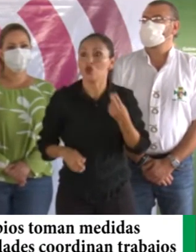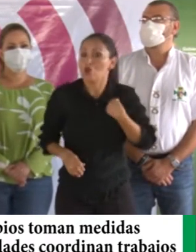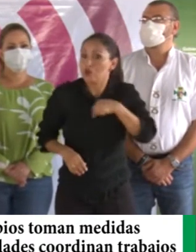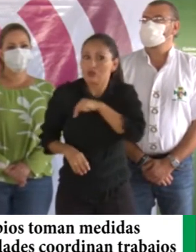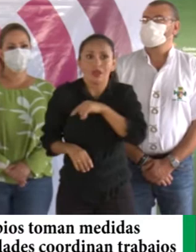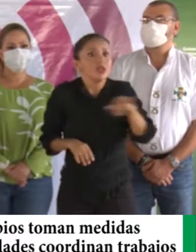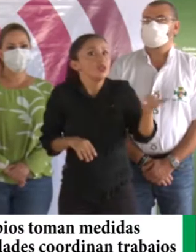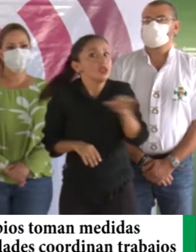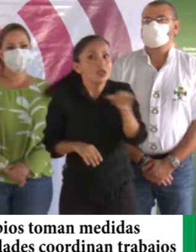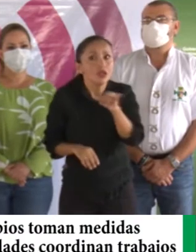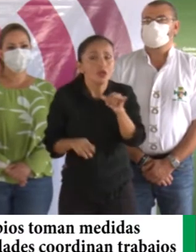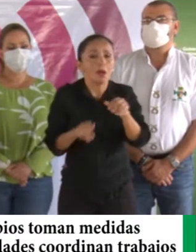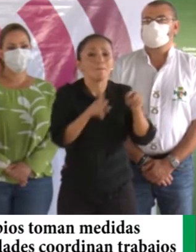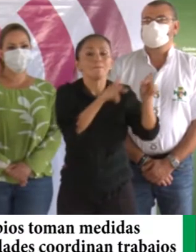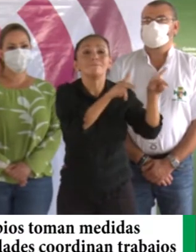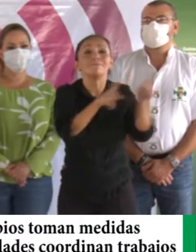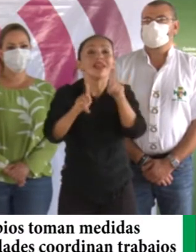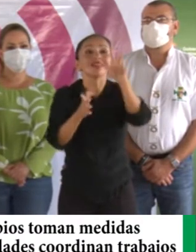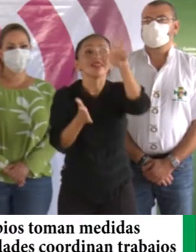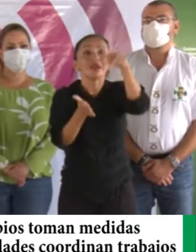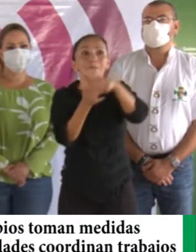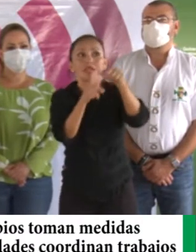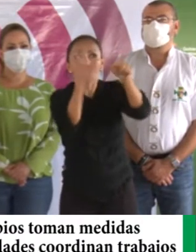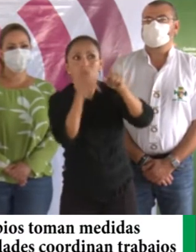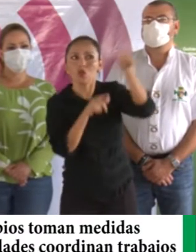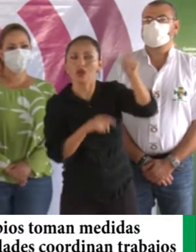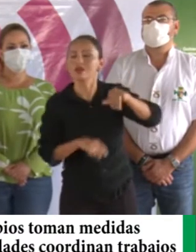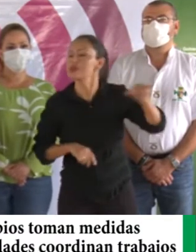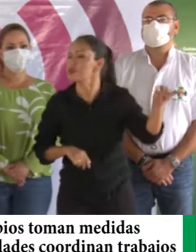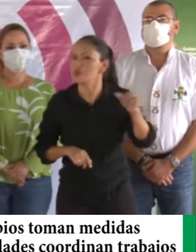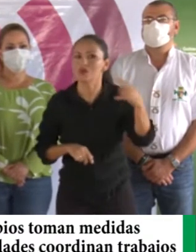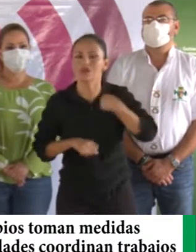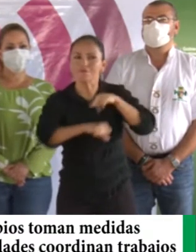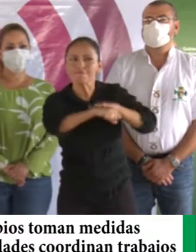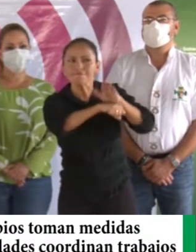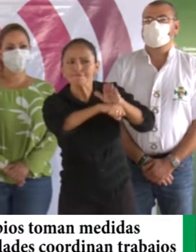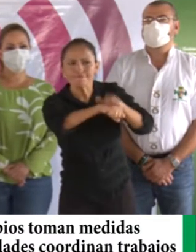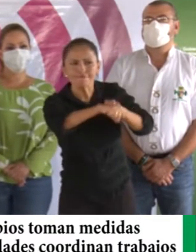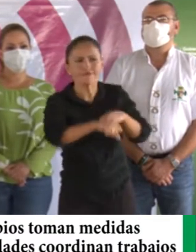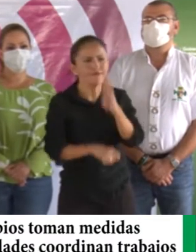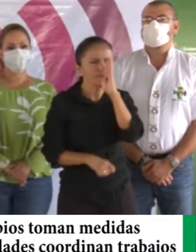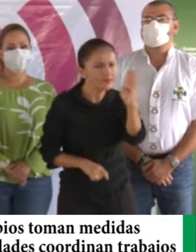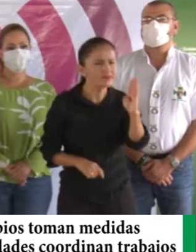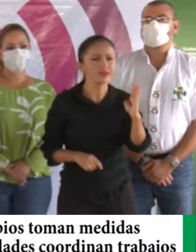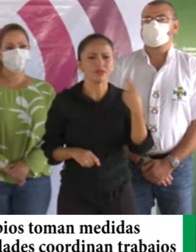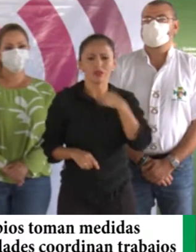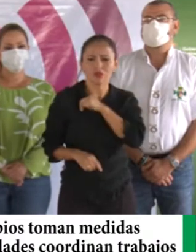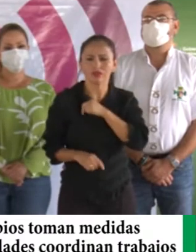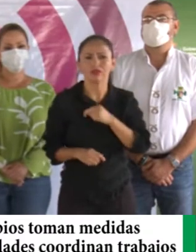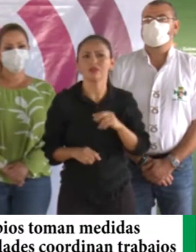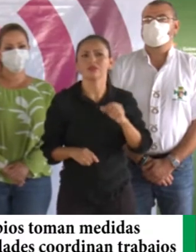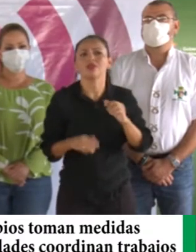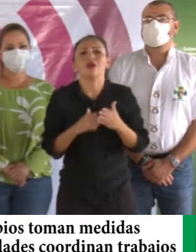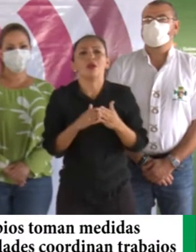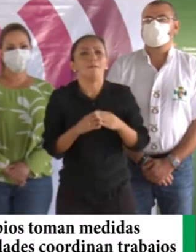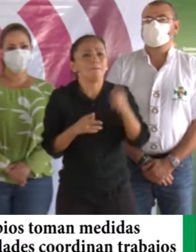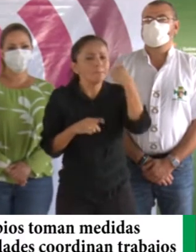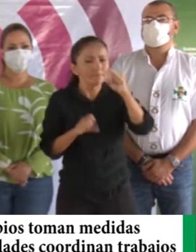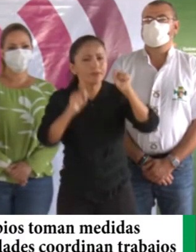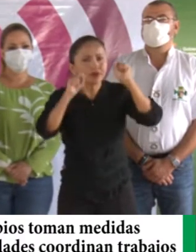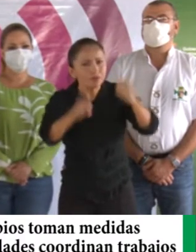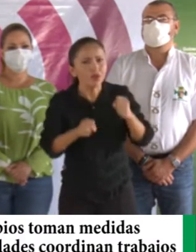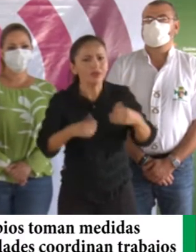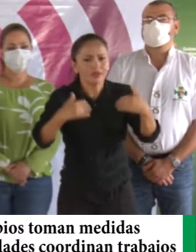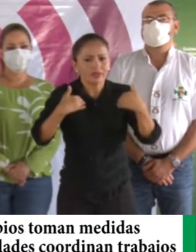va a suceder con el Plan 3000, que también vamos a estar dando las medidas necesarias para